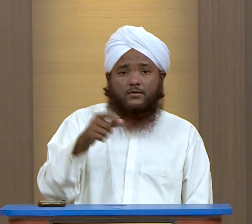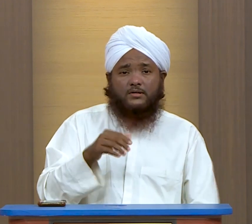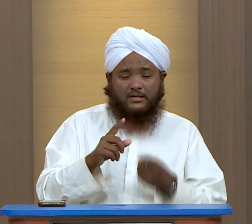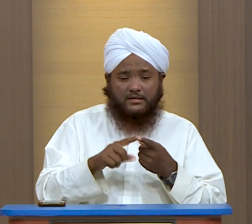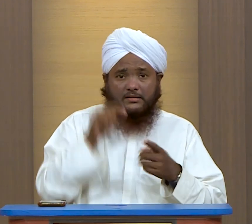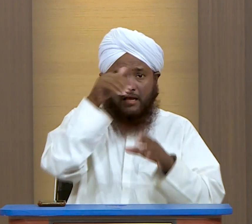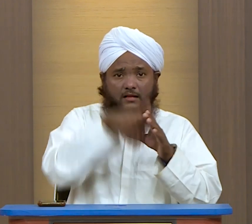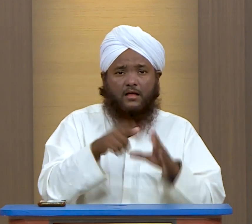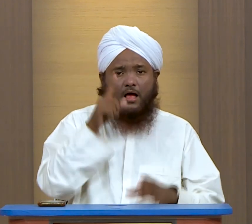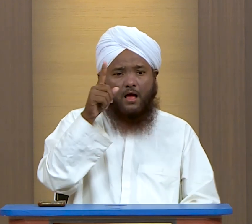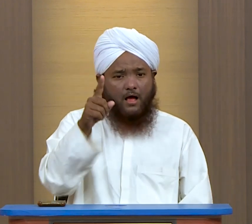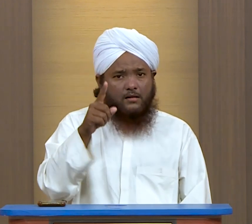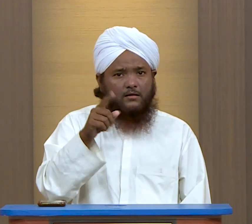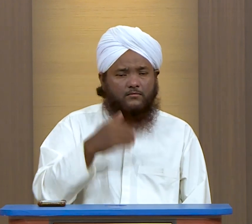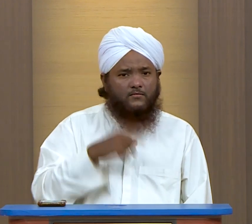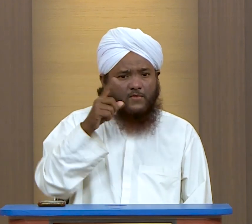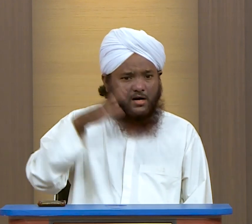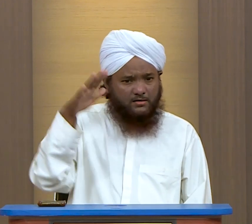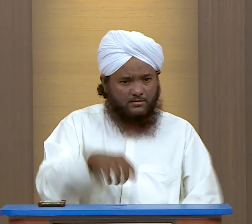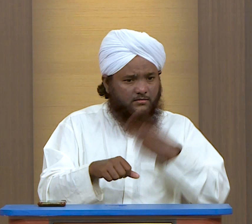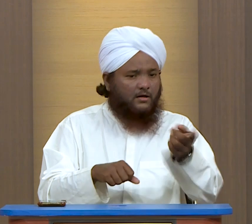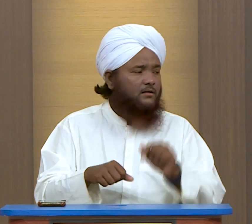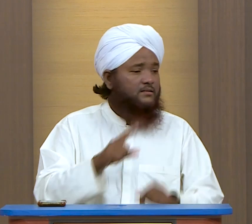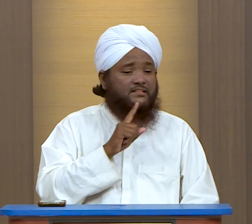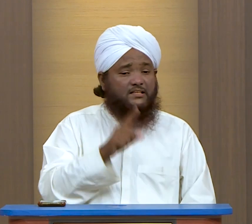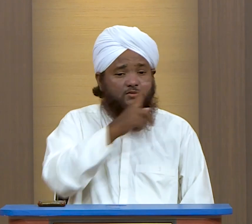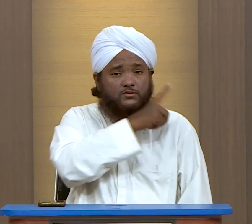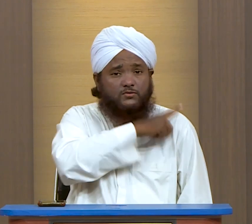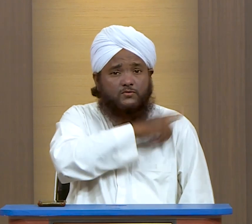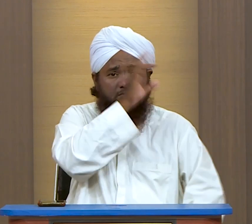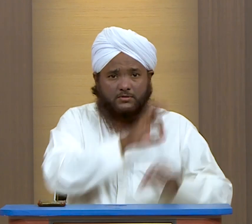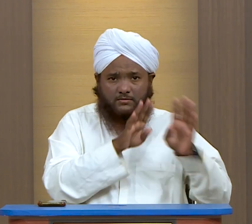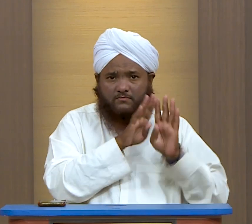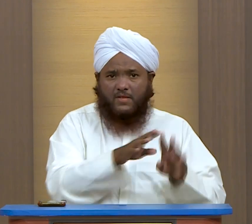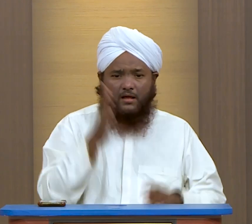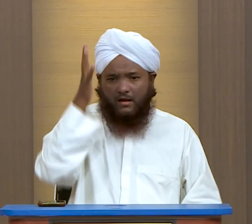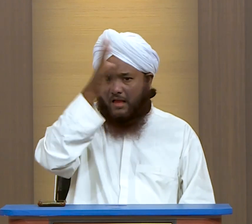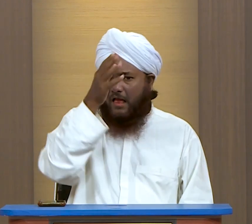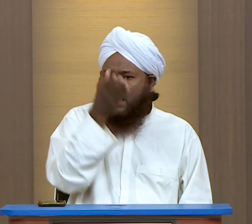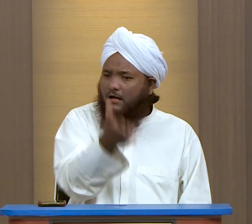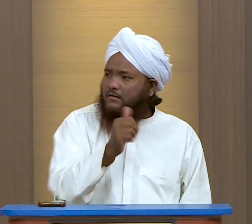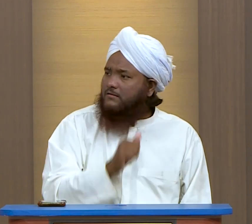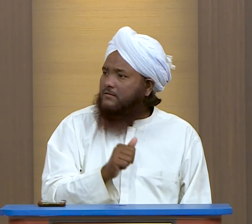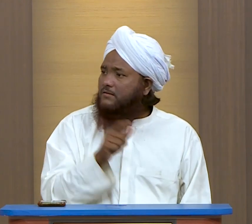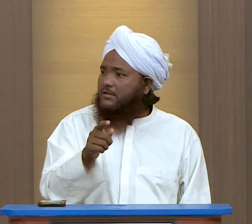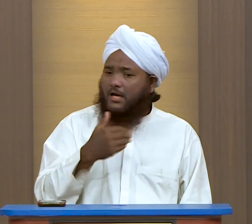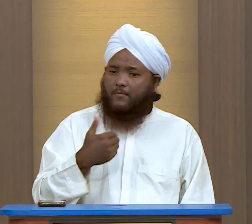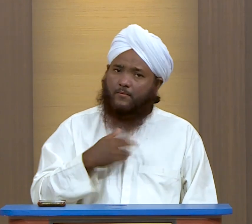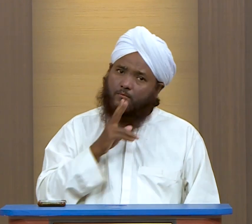اللہ پاک کی نشانیوں پر یقین نہ ہو یا وہ غیر مسلم ہو، اور اللہ پاک کا جھوٹ کی مذمت میں اس طرح کا